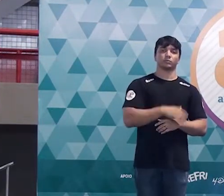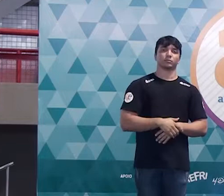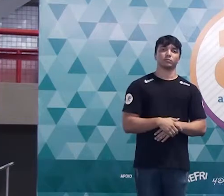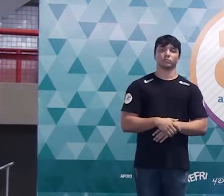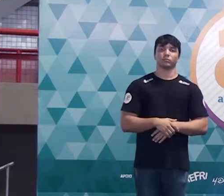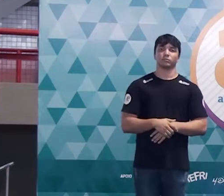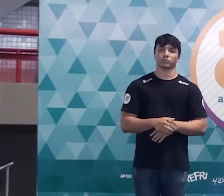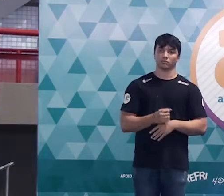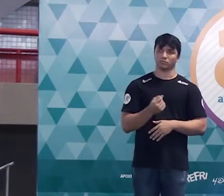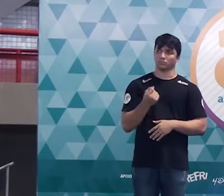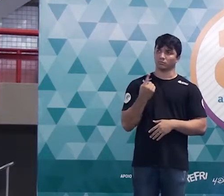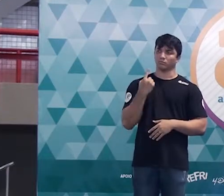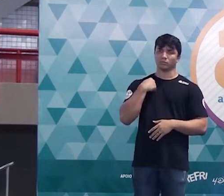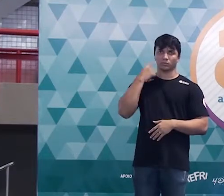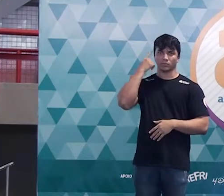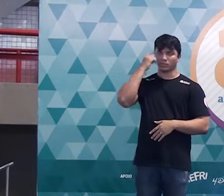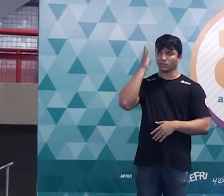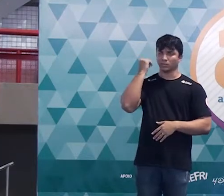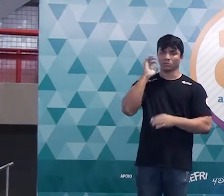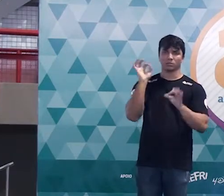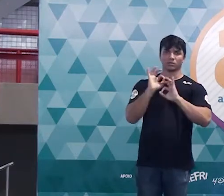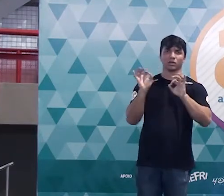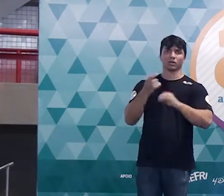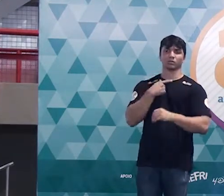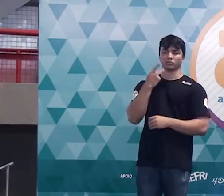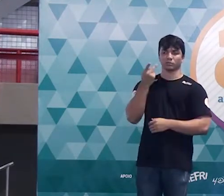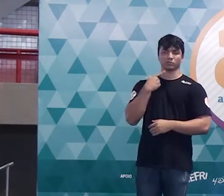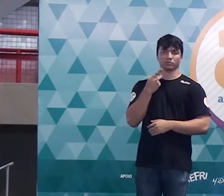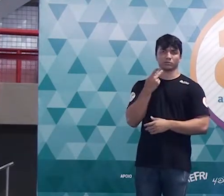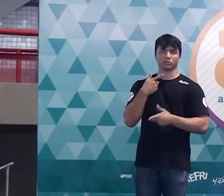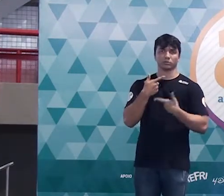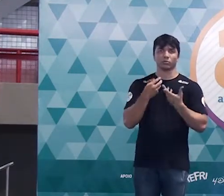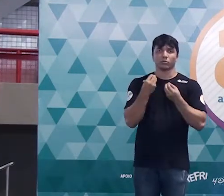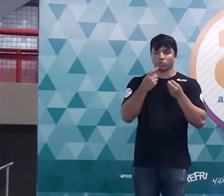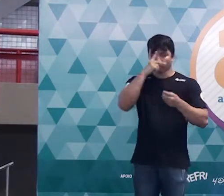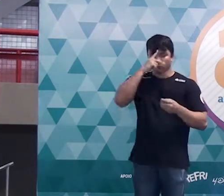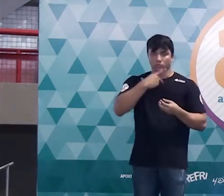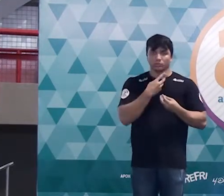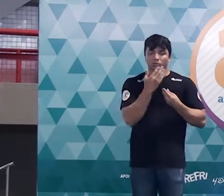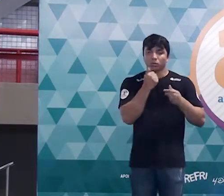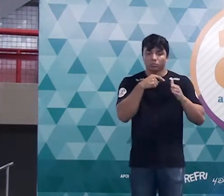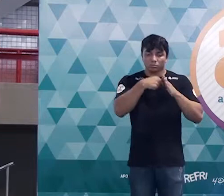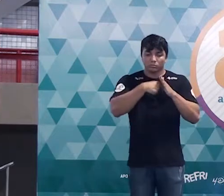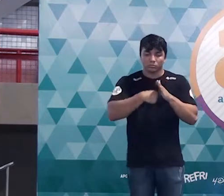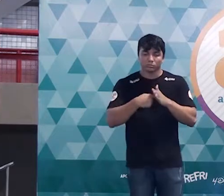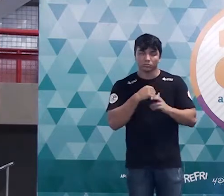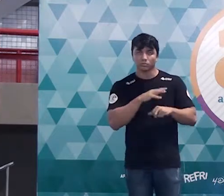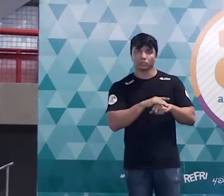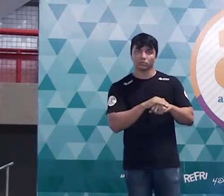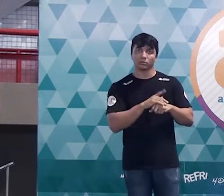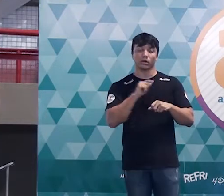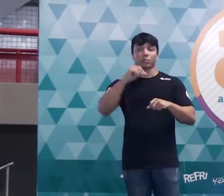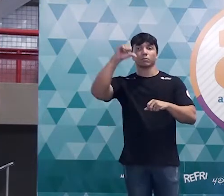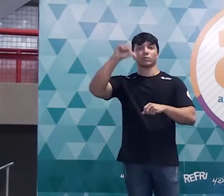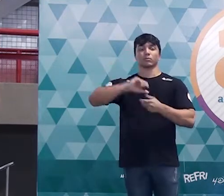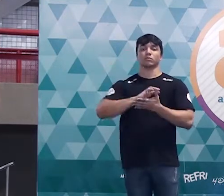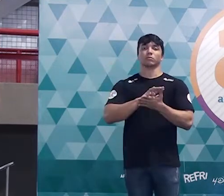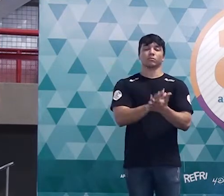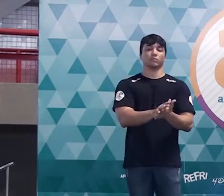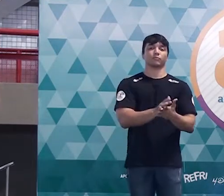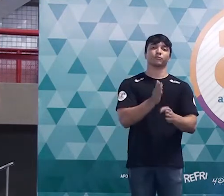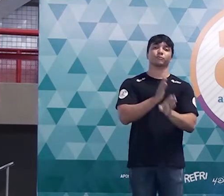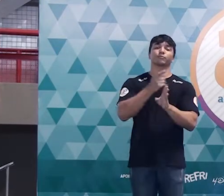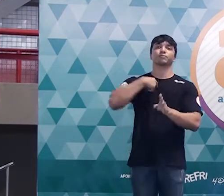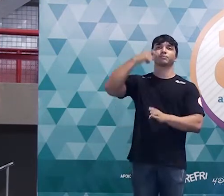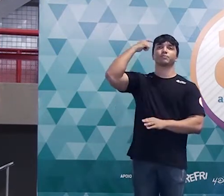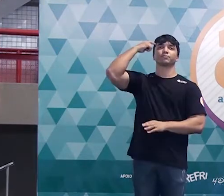A gente joga assim, esse filho de uma mãe não sabe nem falar, vai saber o que eu tenho? É o pior preconceito que tem. A gente